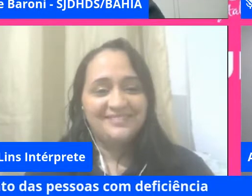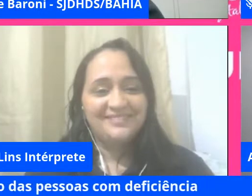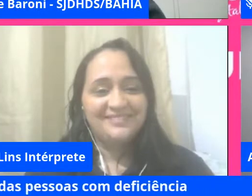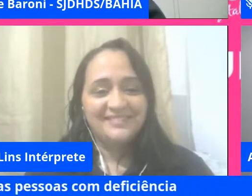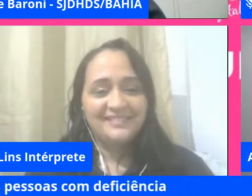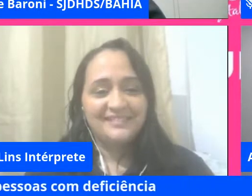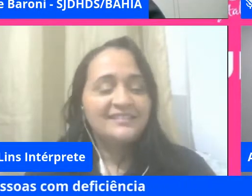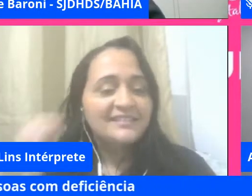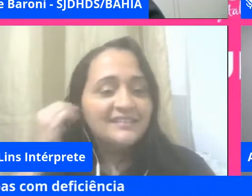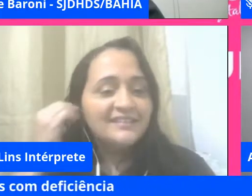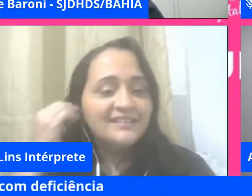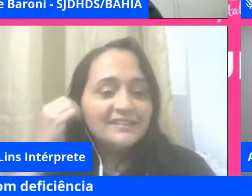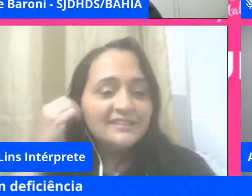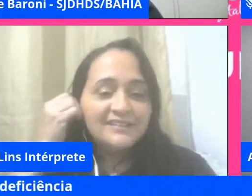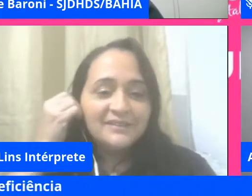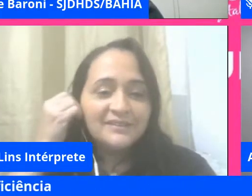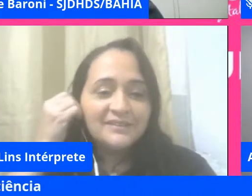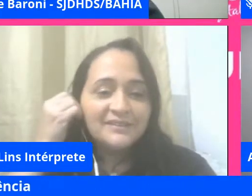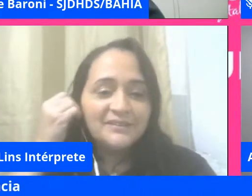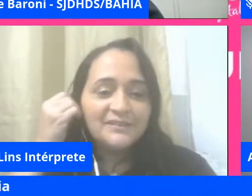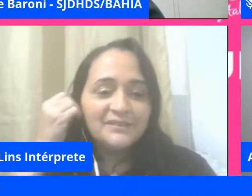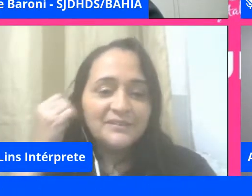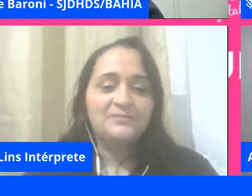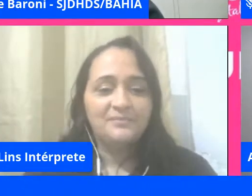André, você continua sem áudio.